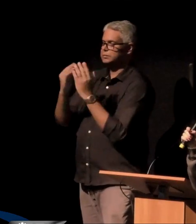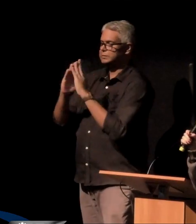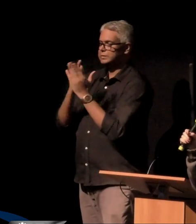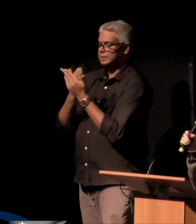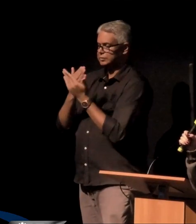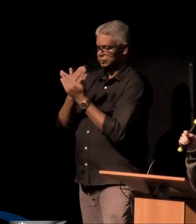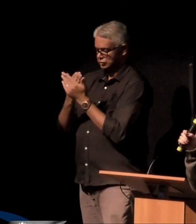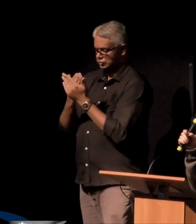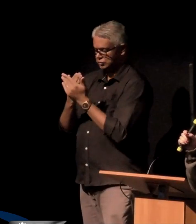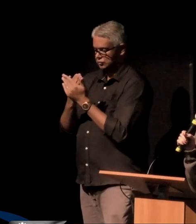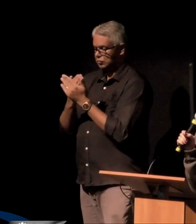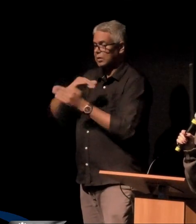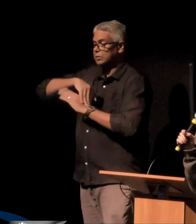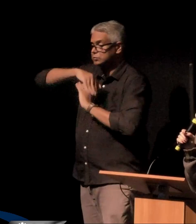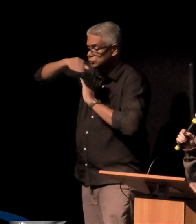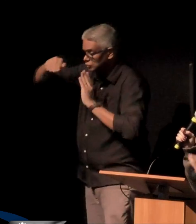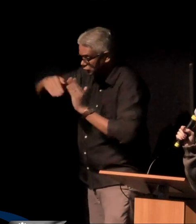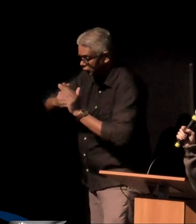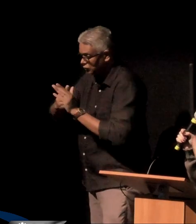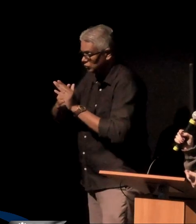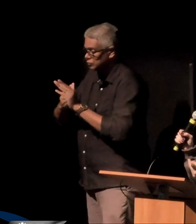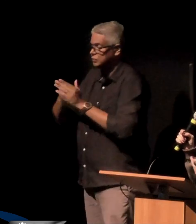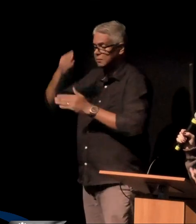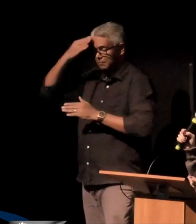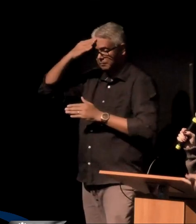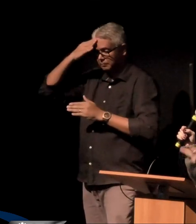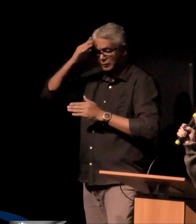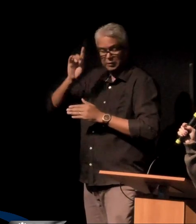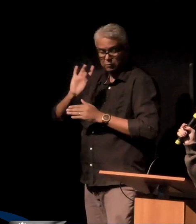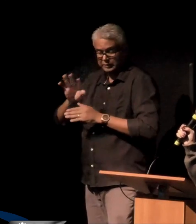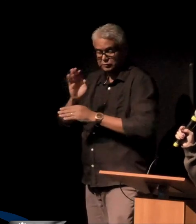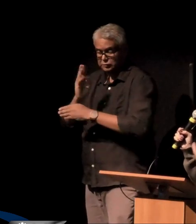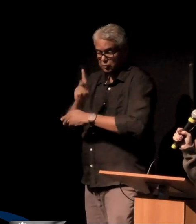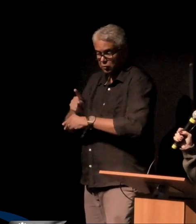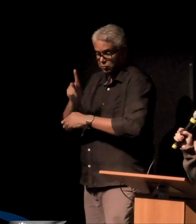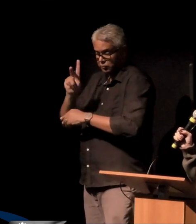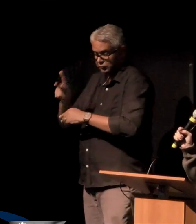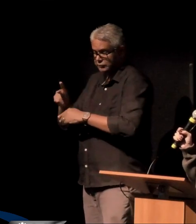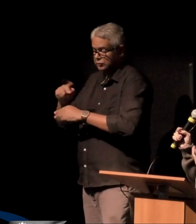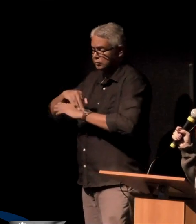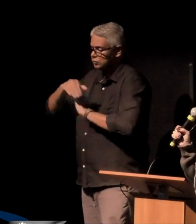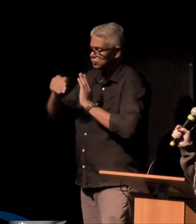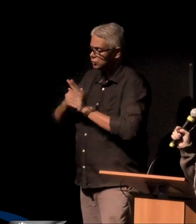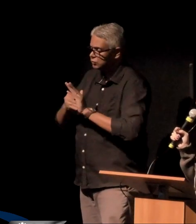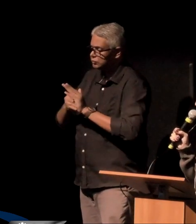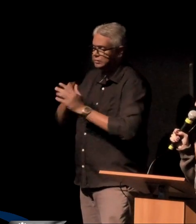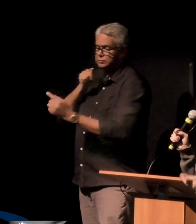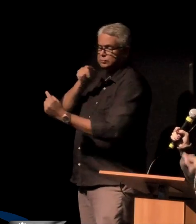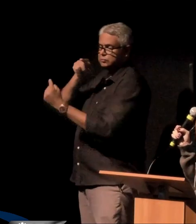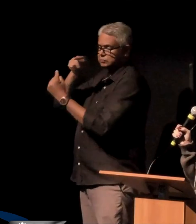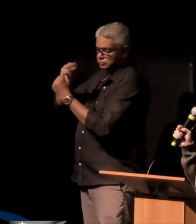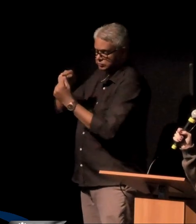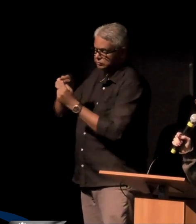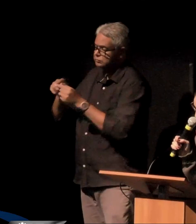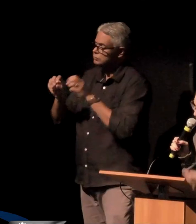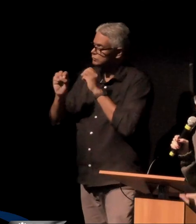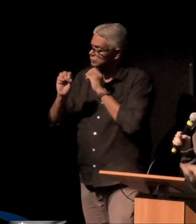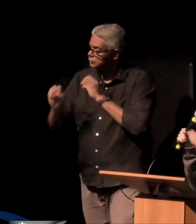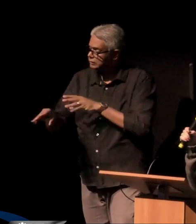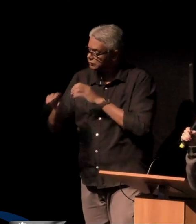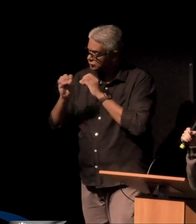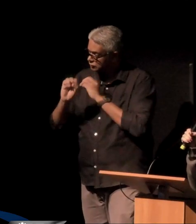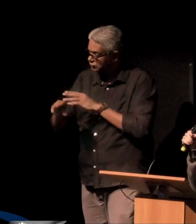escolar temos esse papel pedagógico né não é só o professor né nessa questão de como educador nós temos